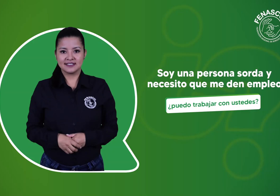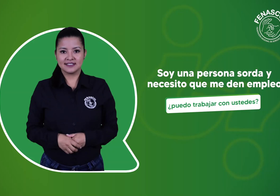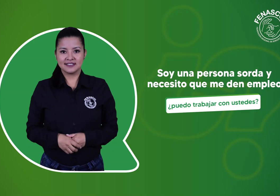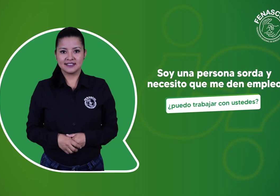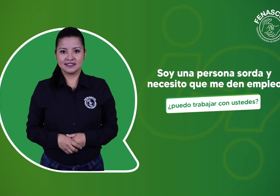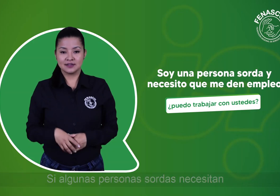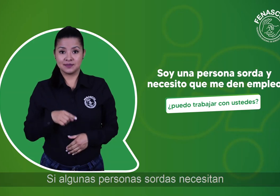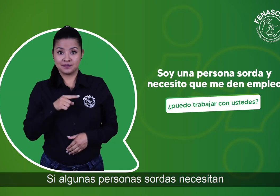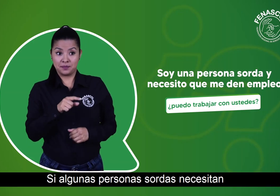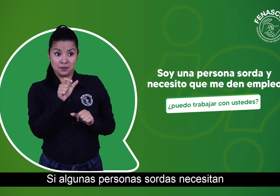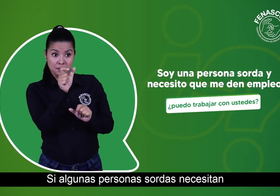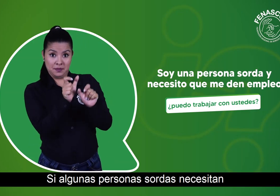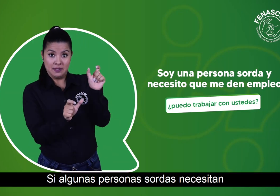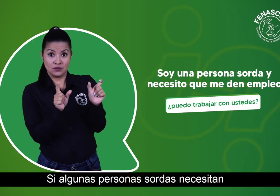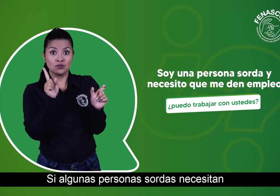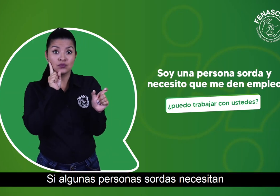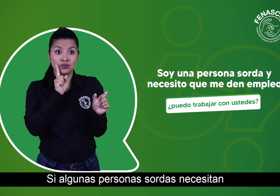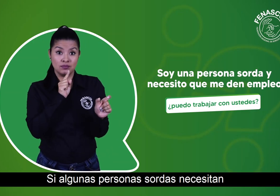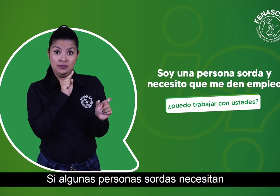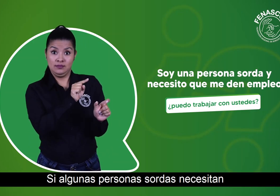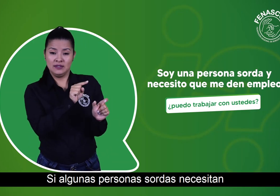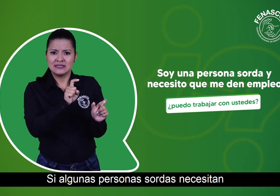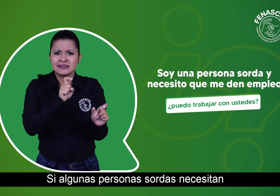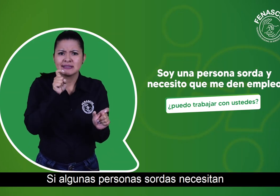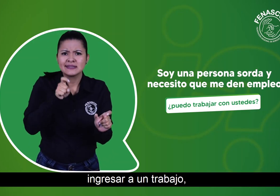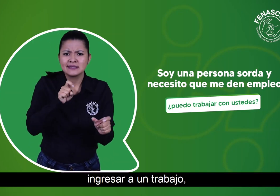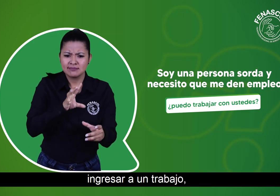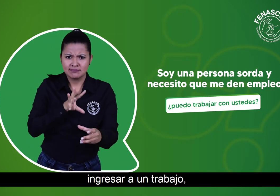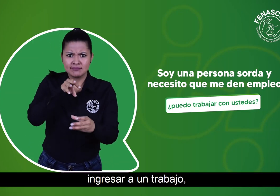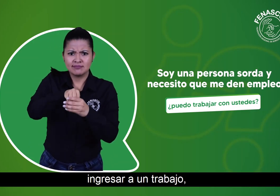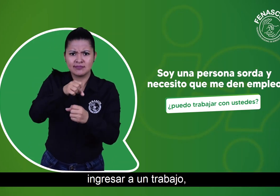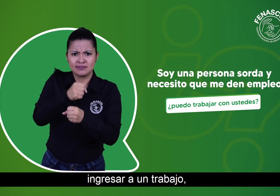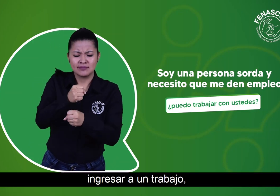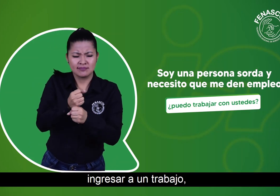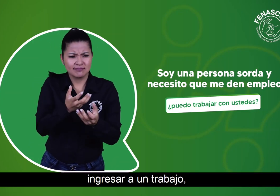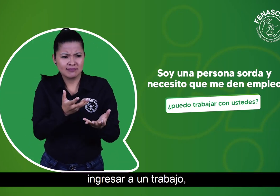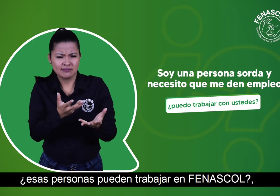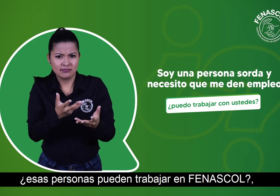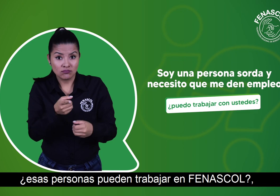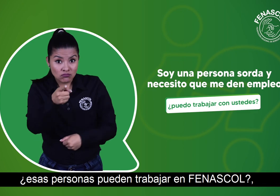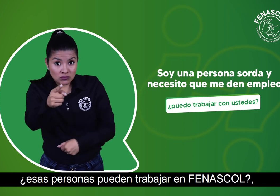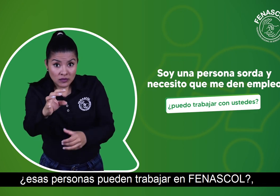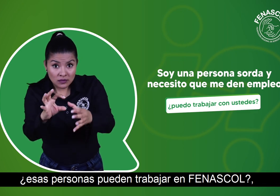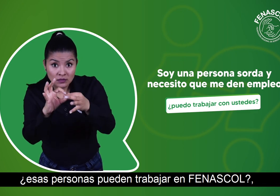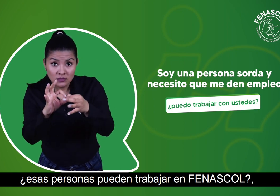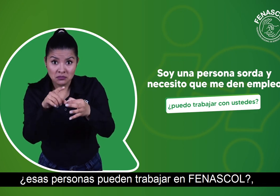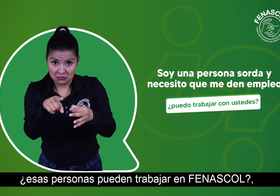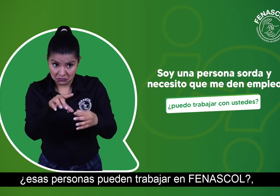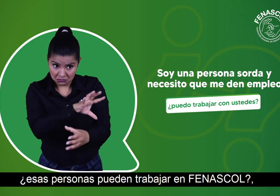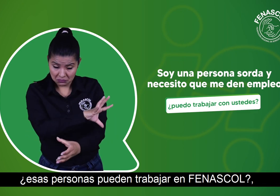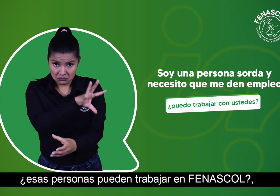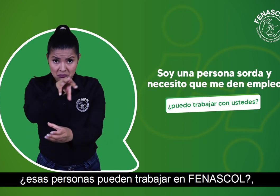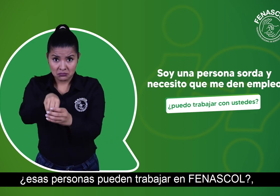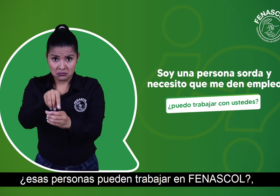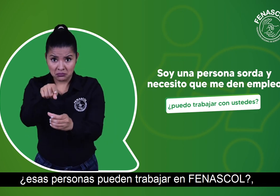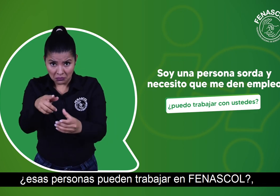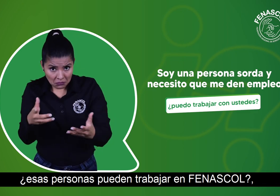Si algunas personas sordas necesitan ingresar a un trabajo, ¿esas personas pueden trabajar en FENASCOL?